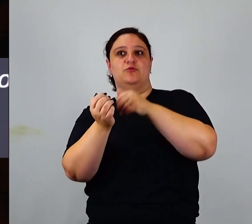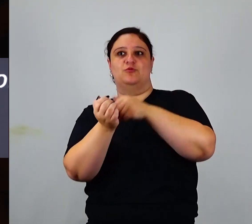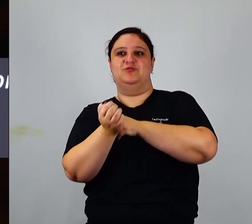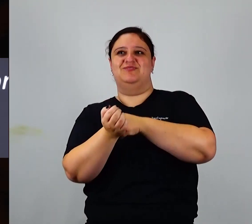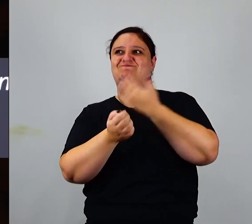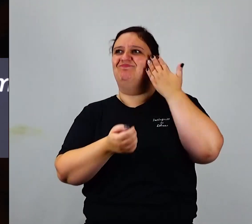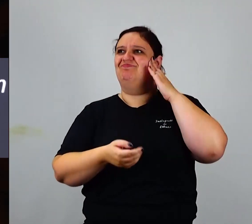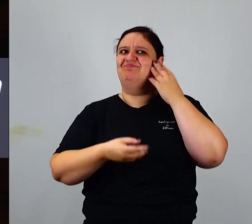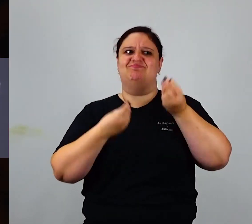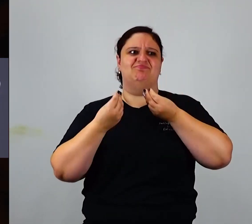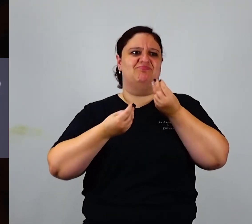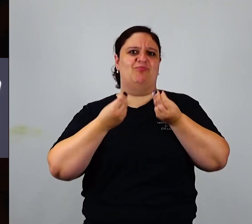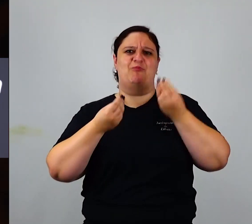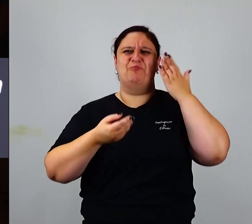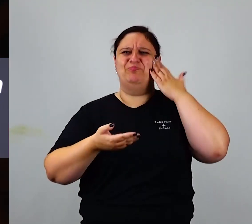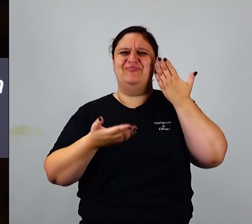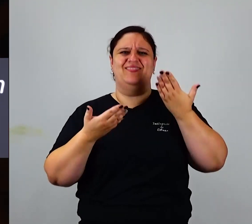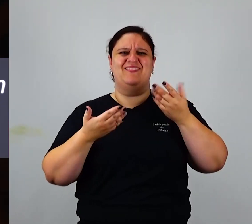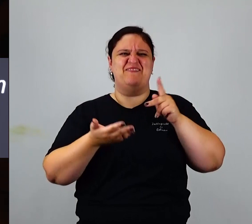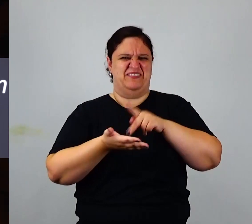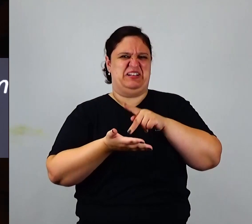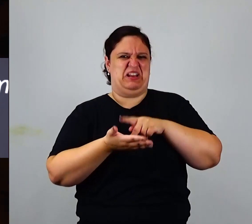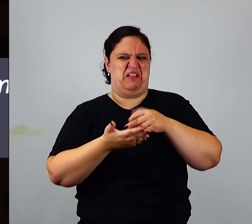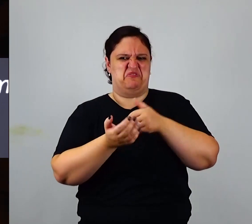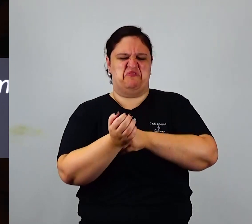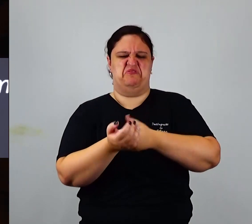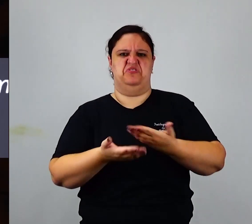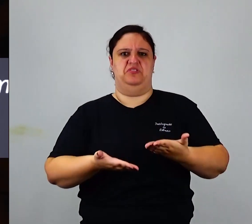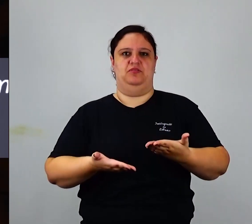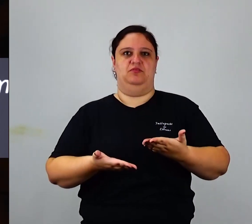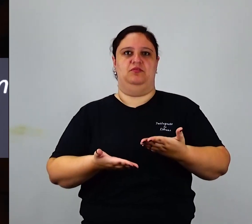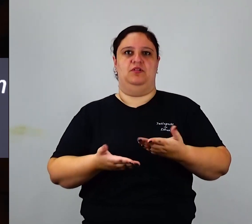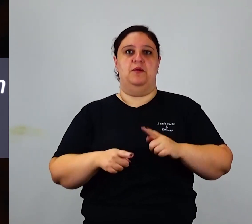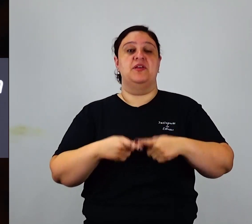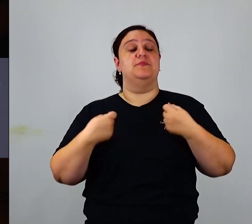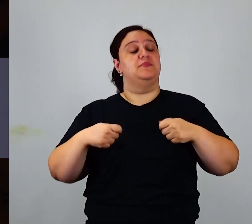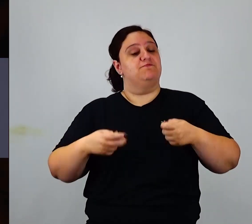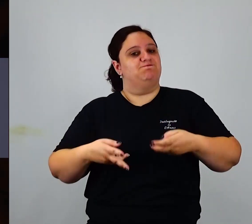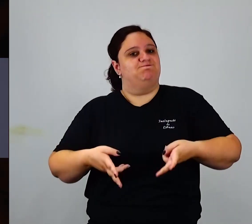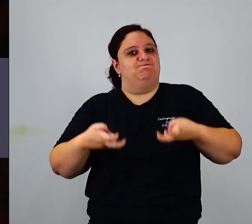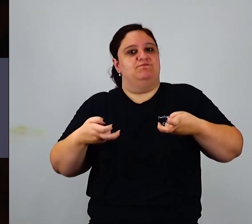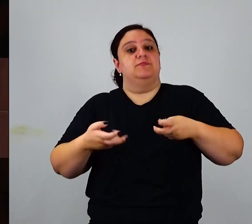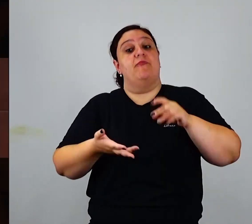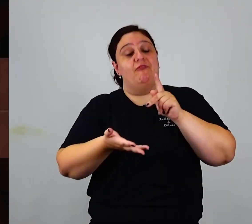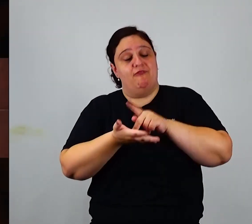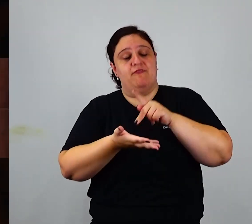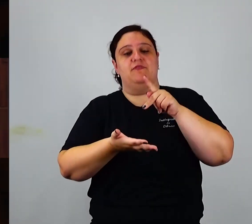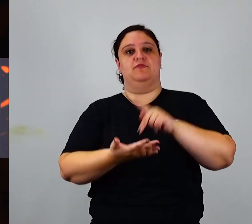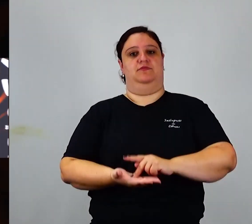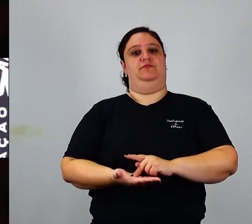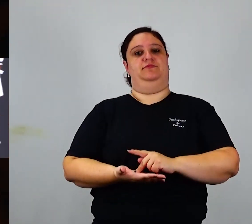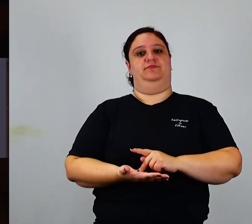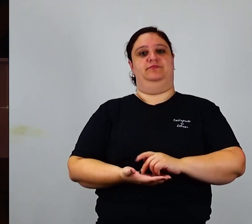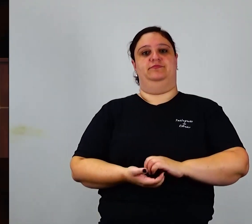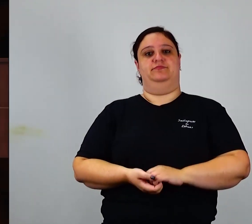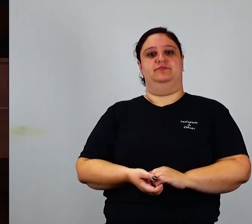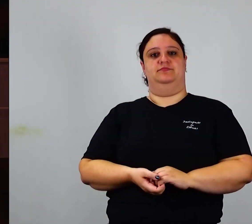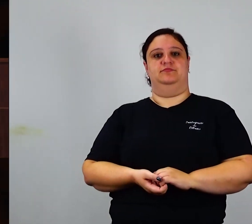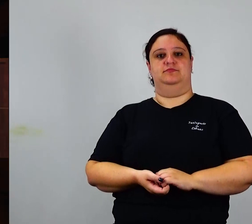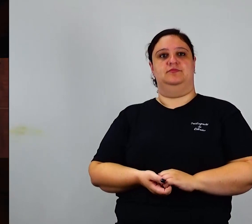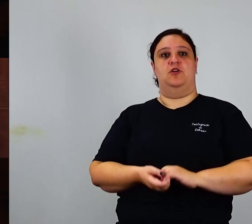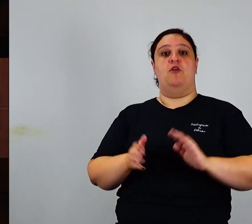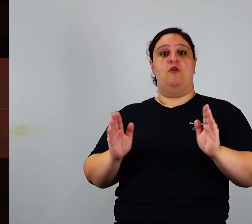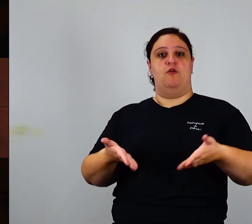consegue entender que aquilo é verdadeiro. Então eu quero deixar claro para vocês hoje,